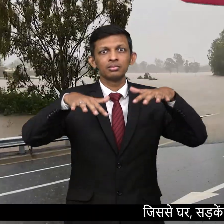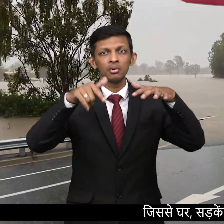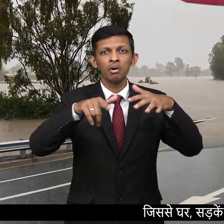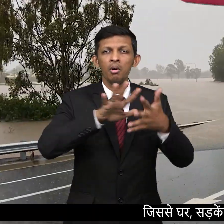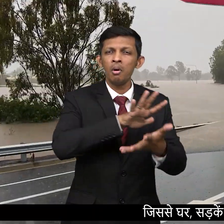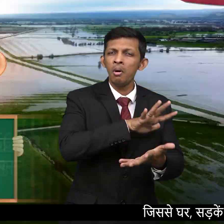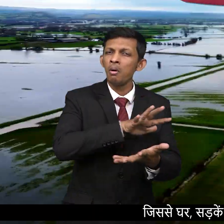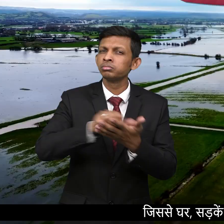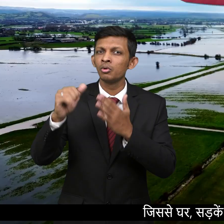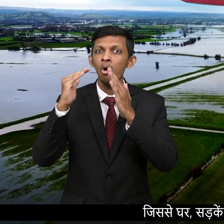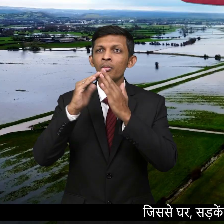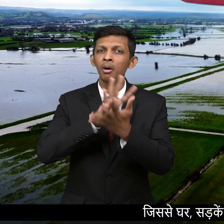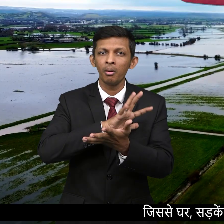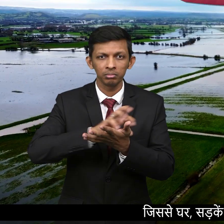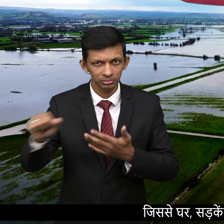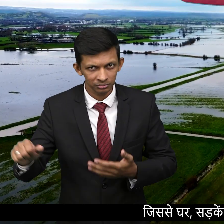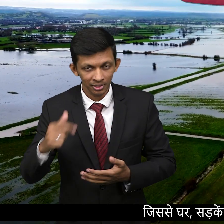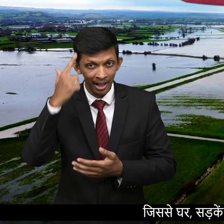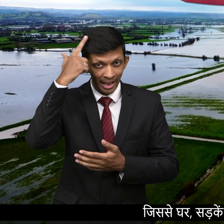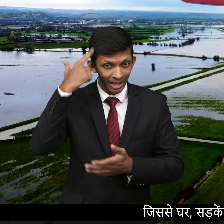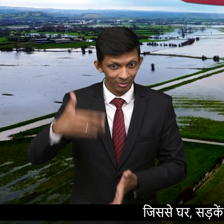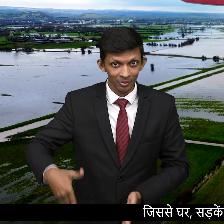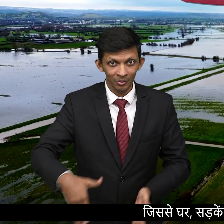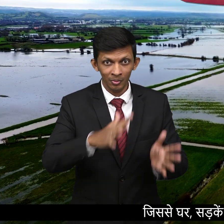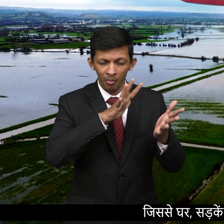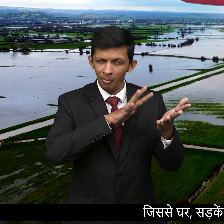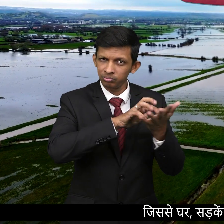खेत नष्ट हो जाते हैं।